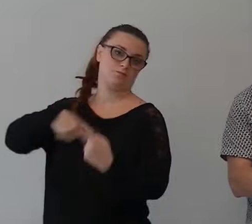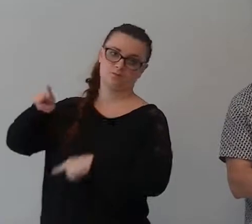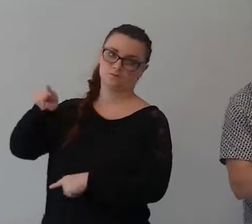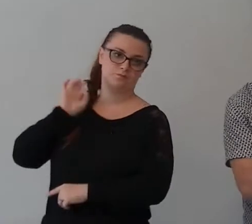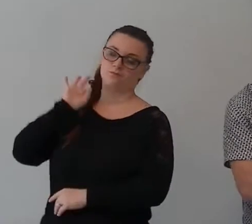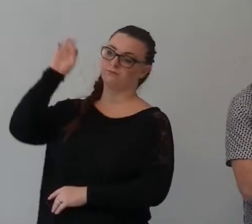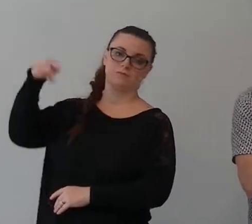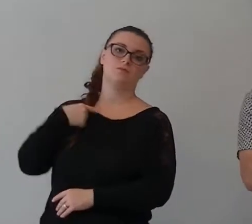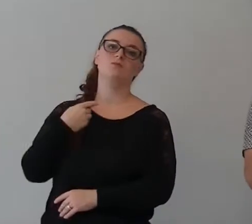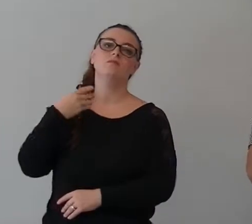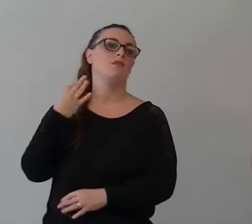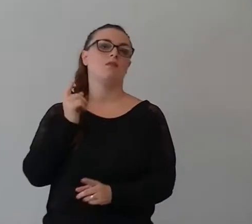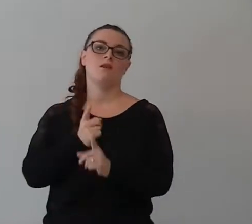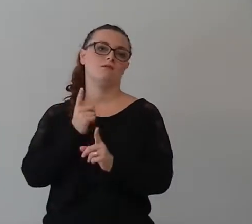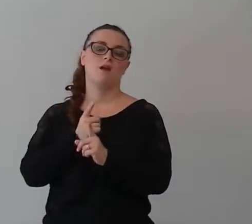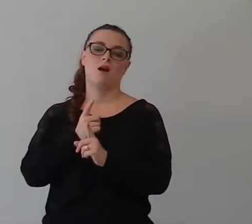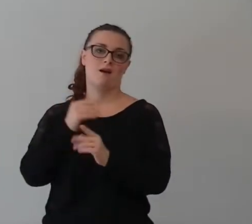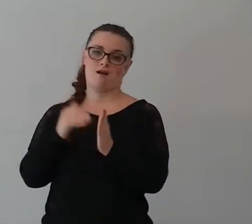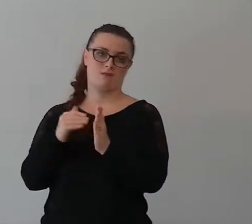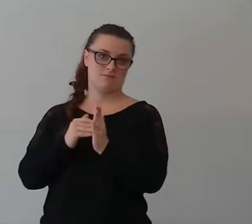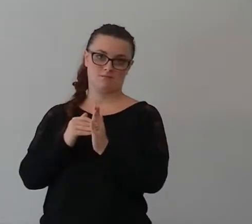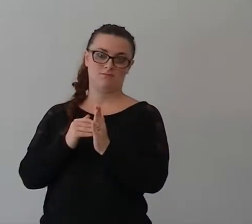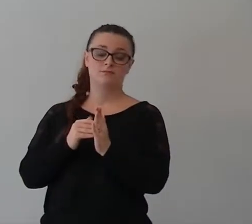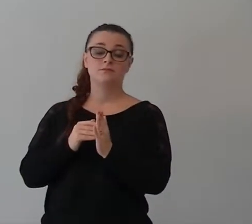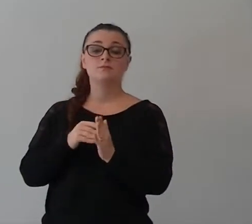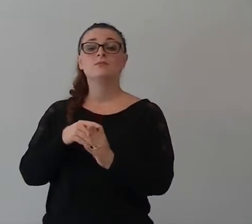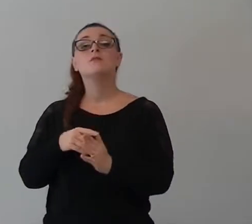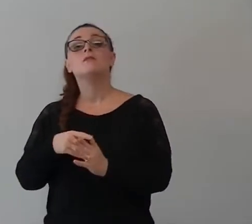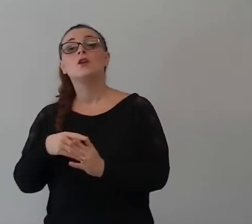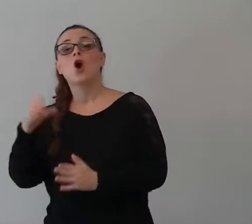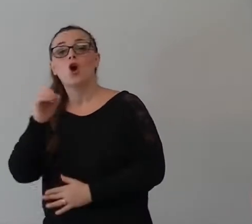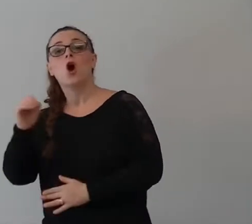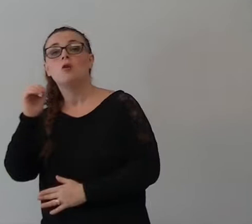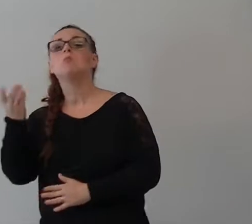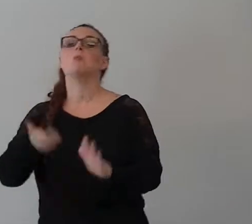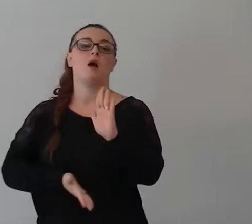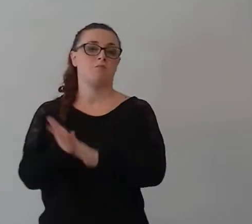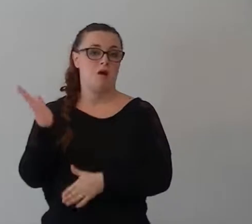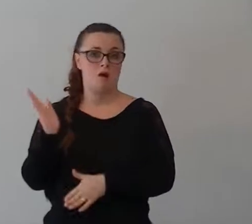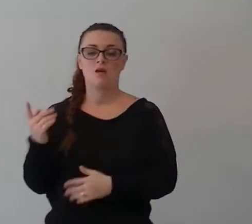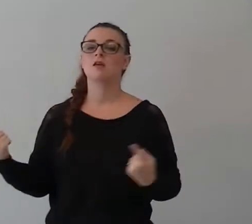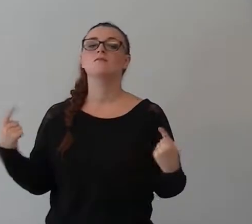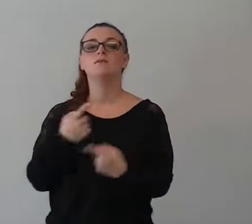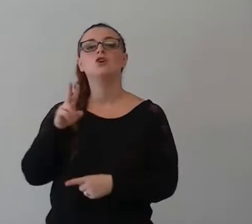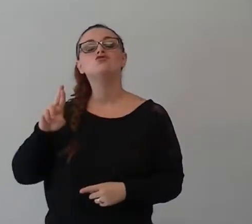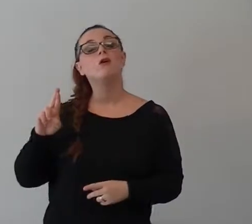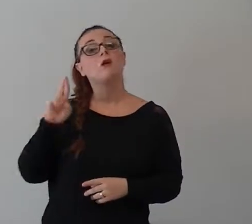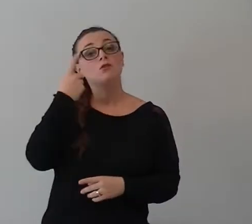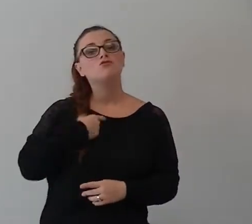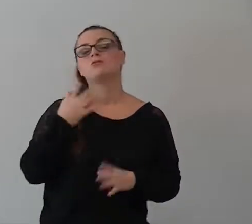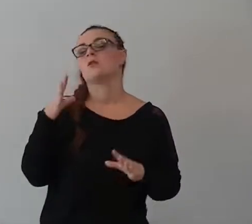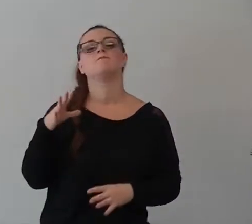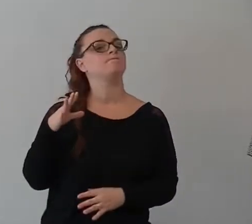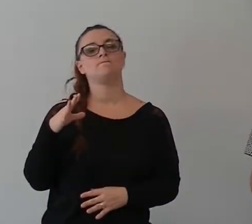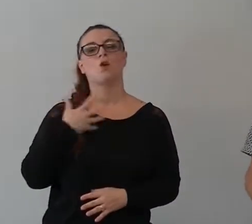a Moab e di lei non sappiamo più niente. Ruth invece decide di restare e di accompagnare, sceglie di credere nel Dio